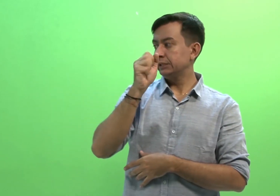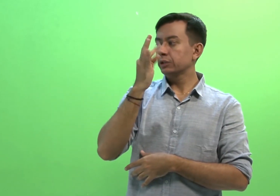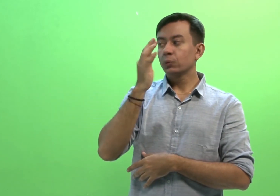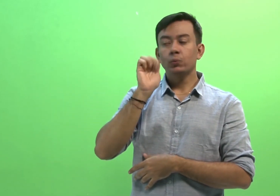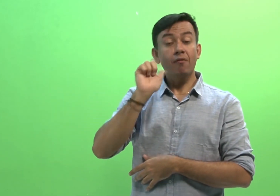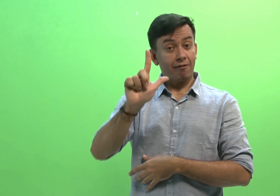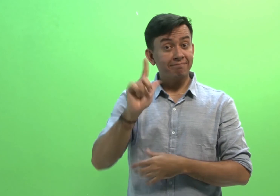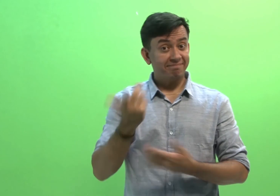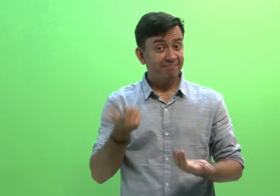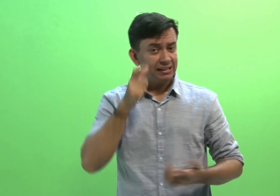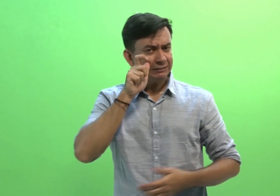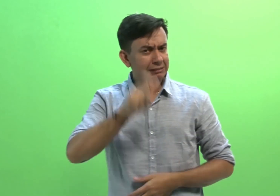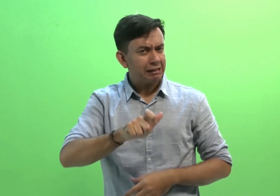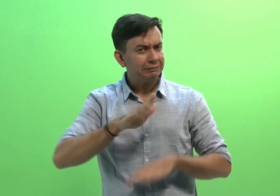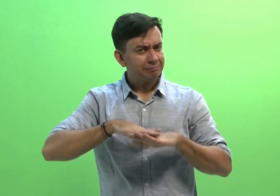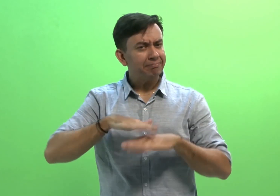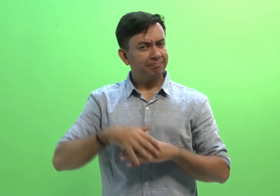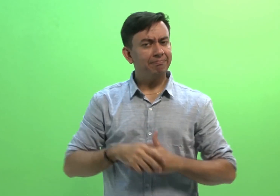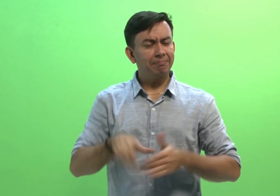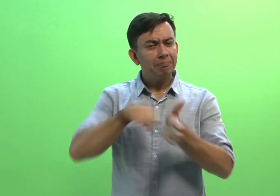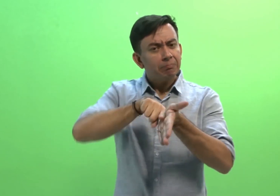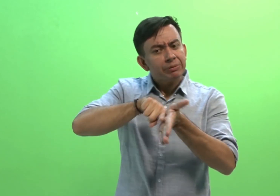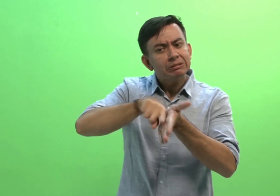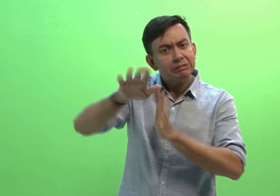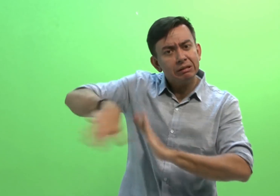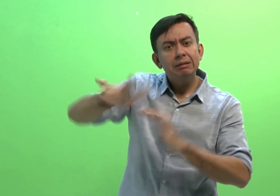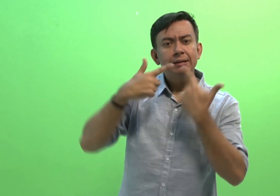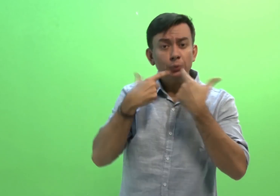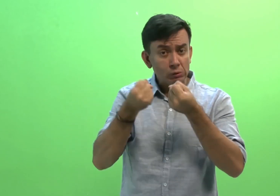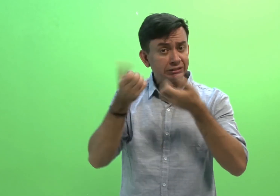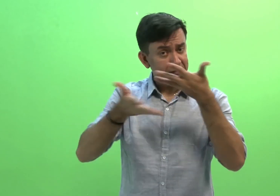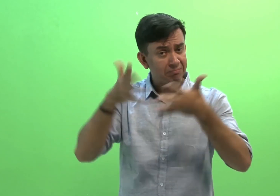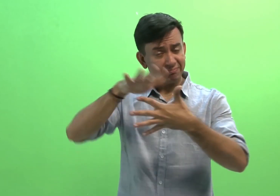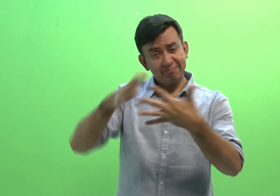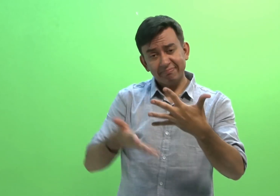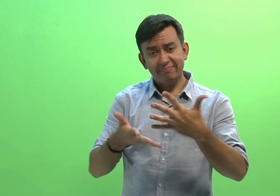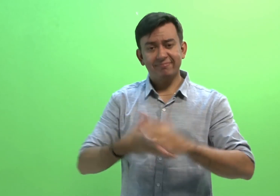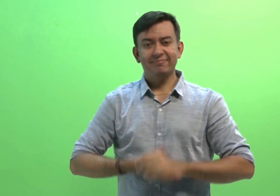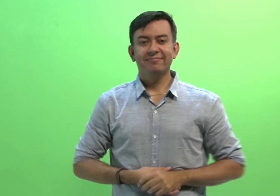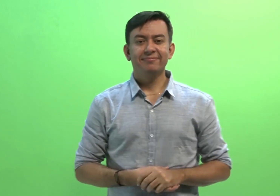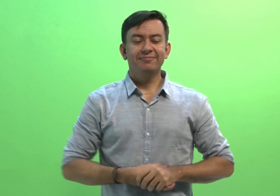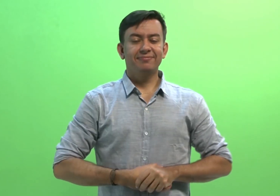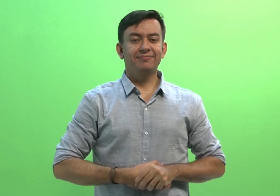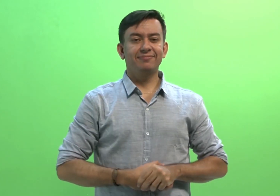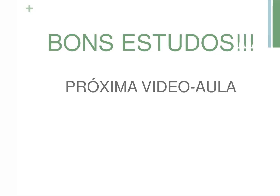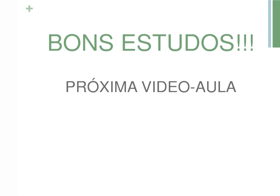Bem interessante, né? Então as pesquisas comprovam isso, que as crianças também usam assim Libras.